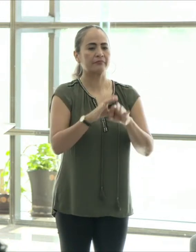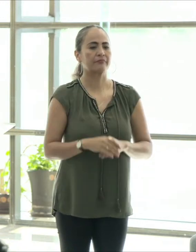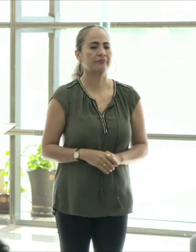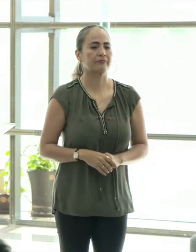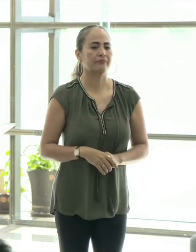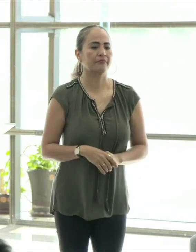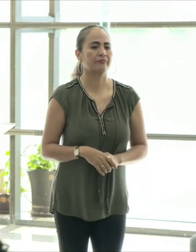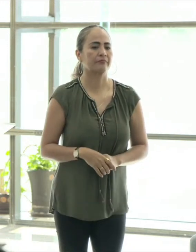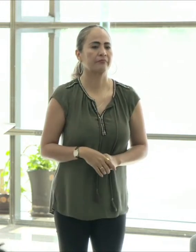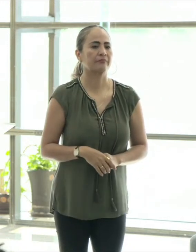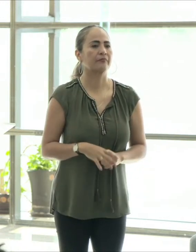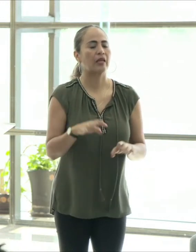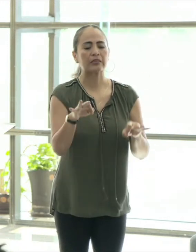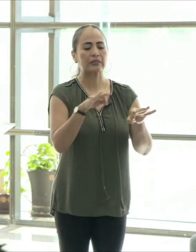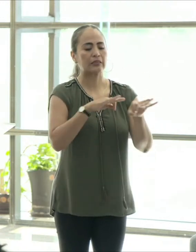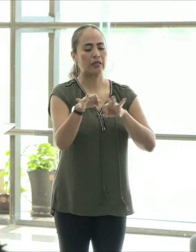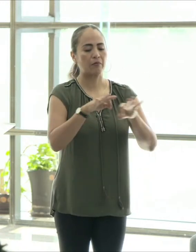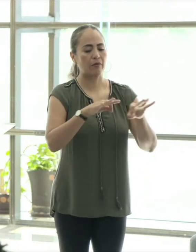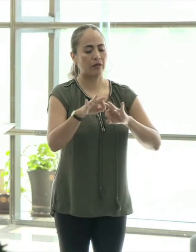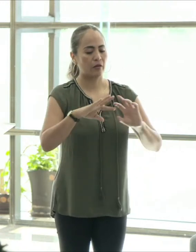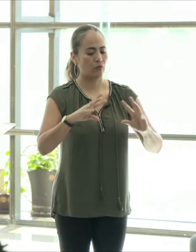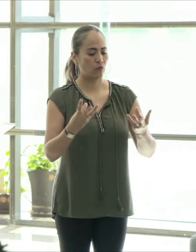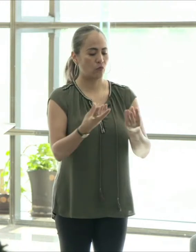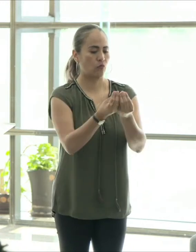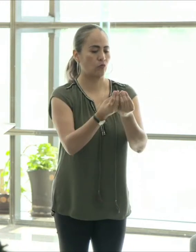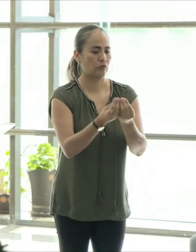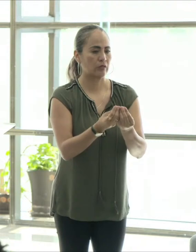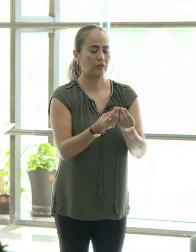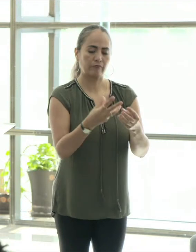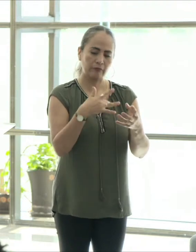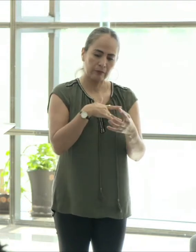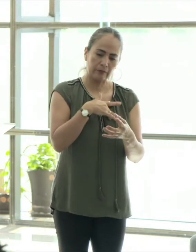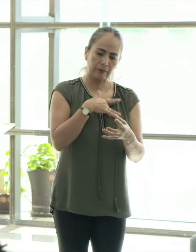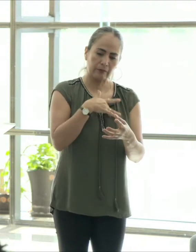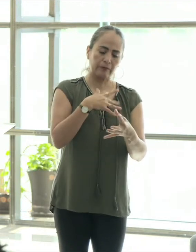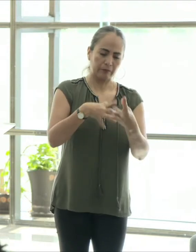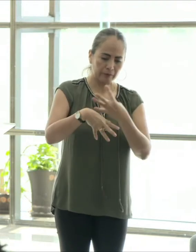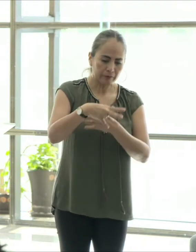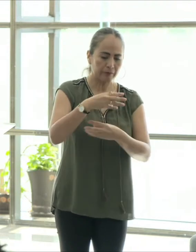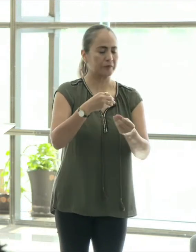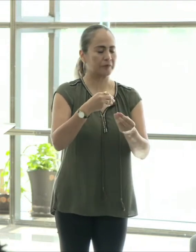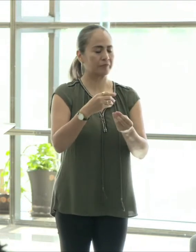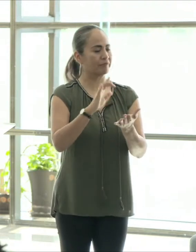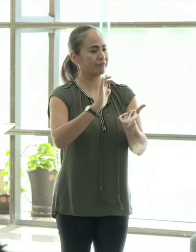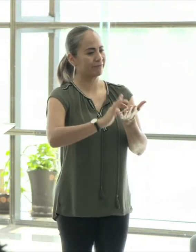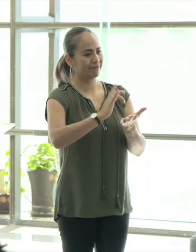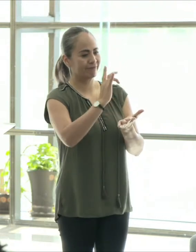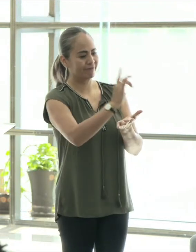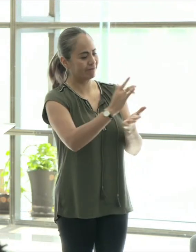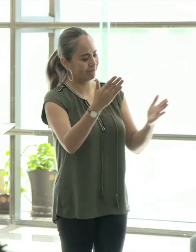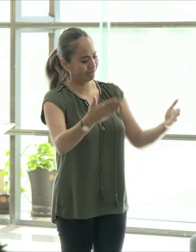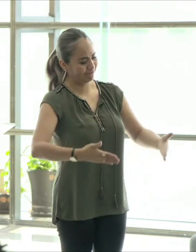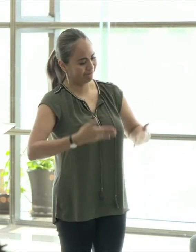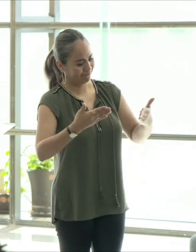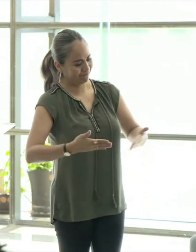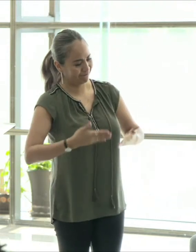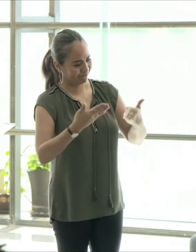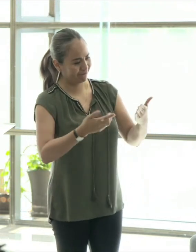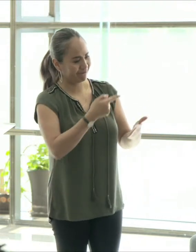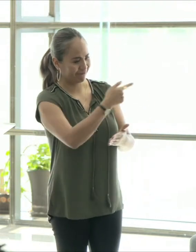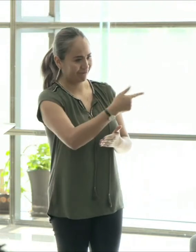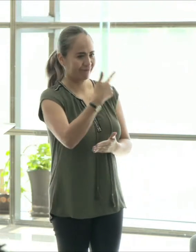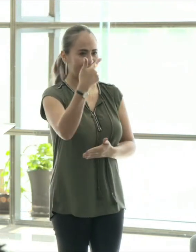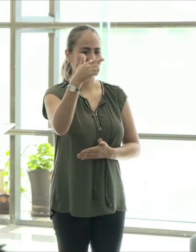podernos trabajar en conjunto que es ser sororas y por eso agradezco el impulso y la inclusión de